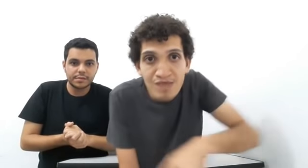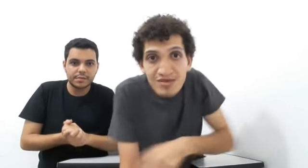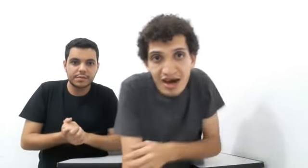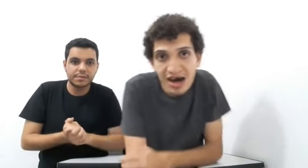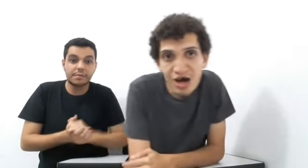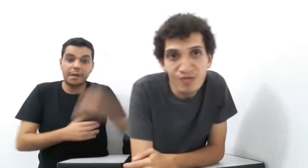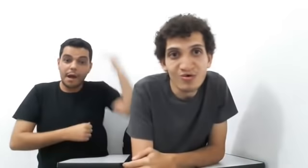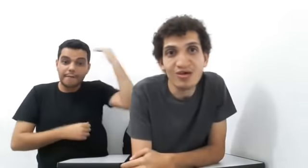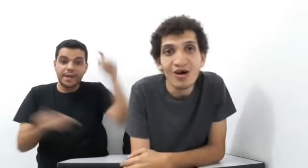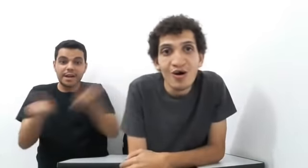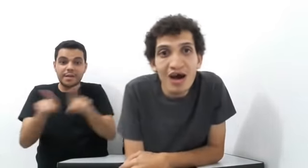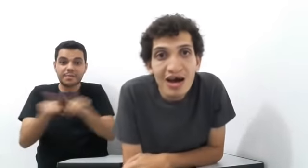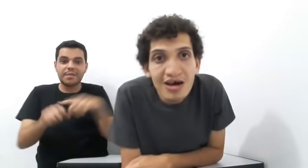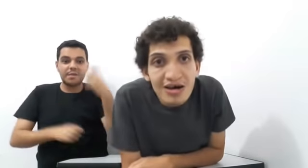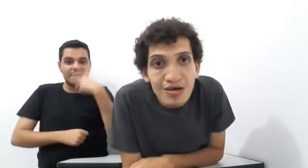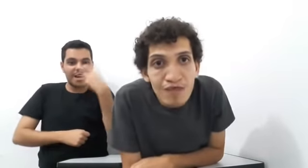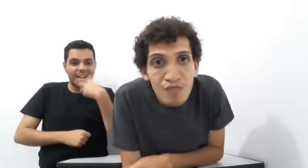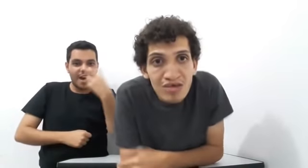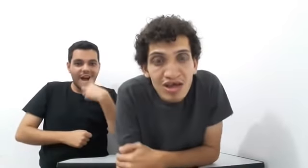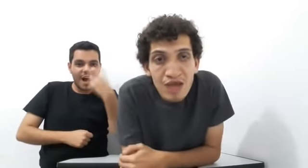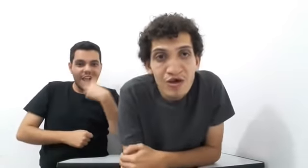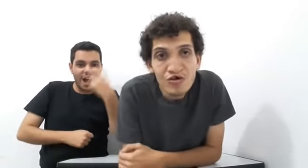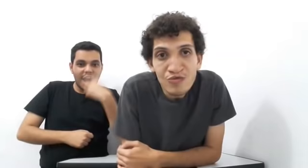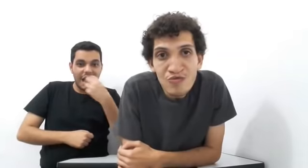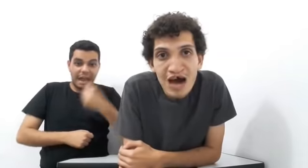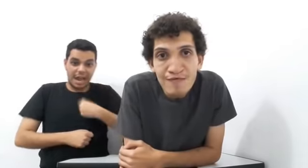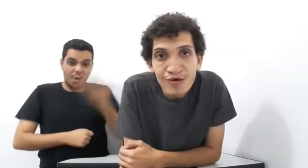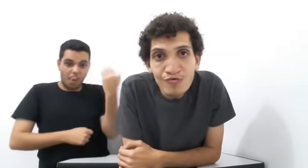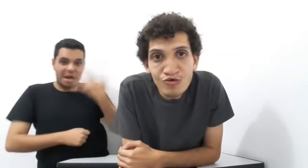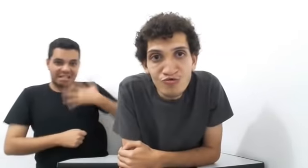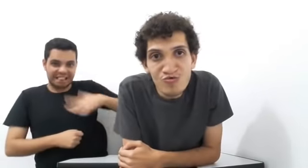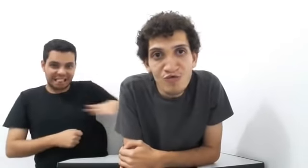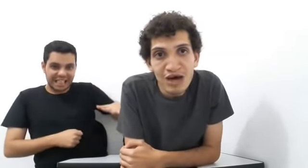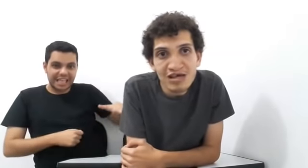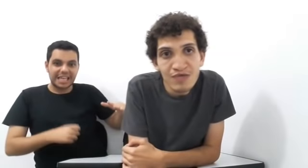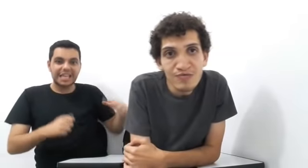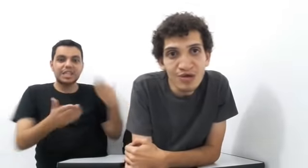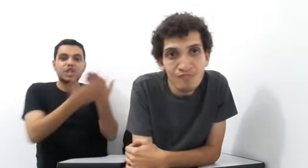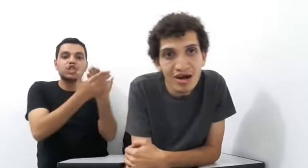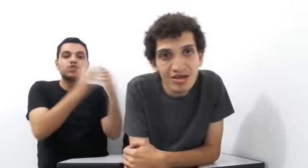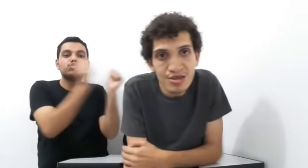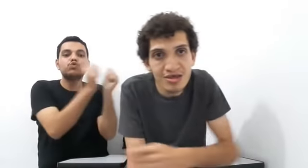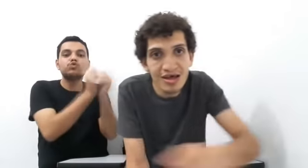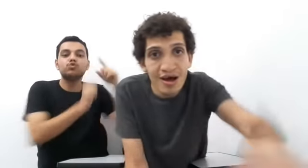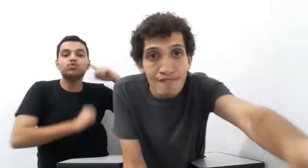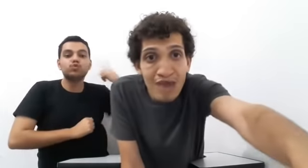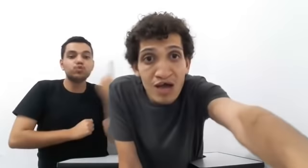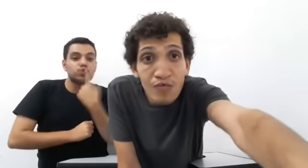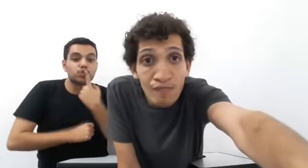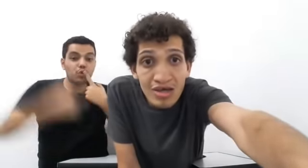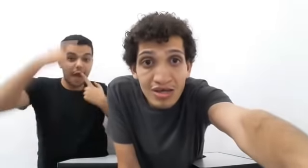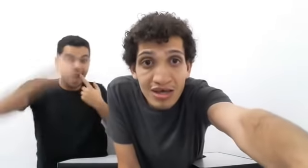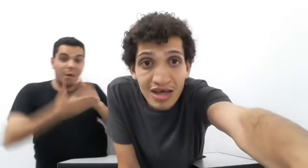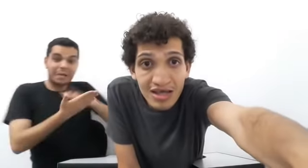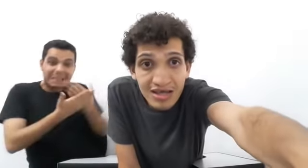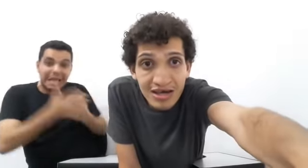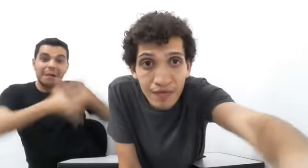Felipe Arnes. Quando pequena, eu estudava com surdos, eu fazia tradução para eles. Mas nunca pensei em ser